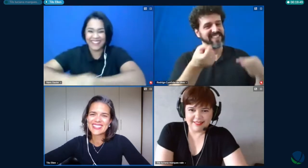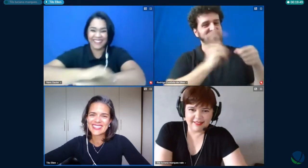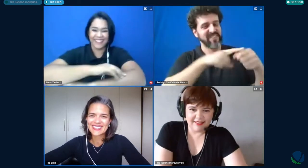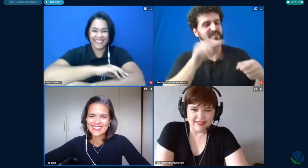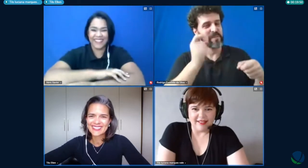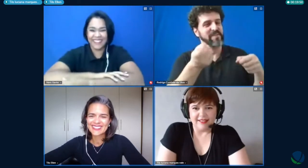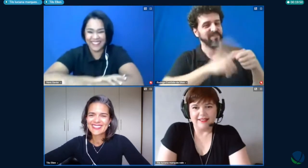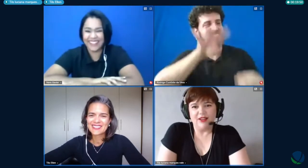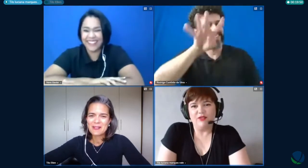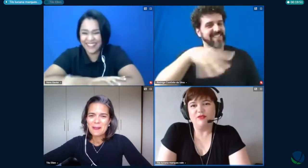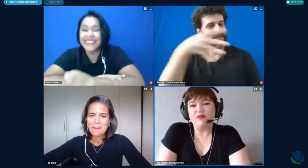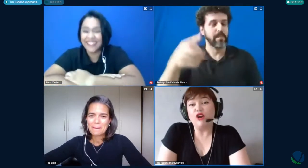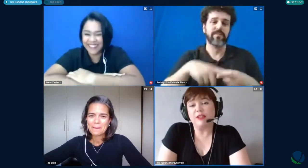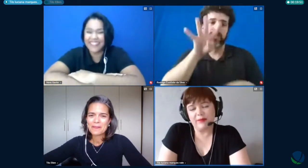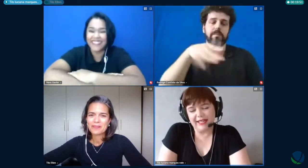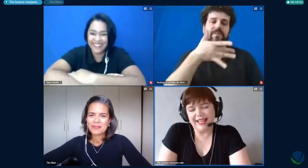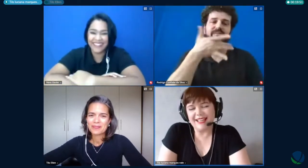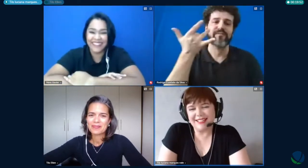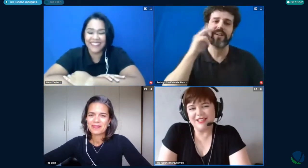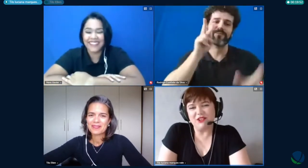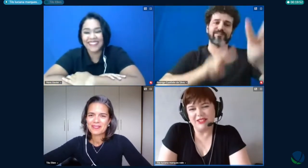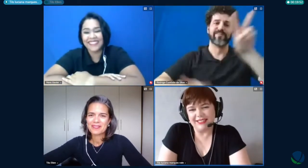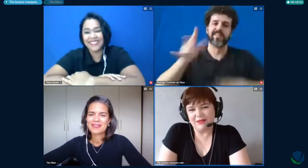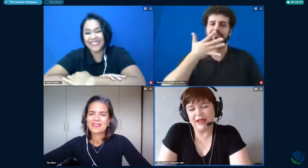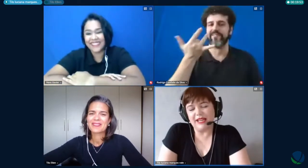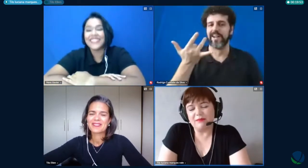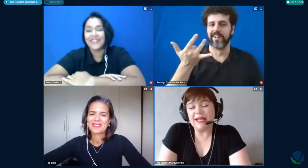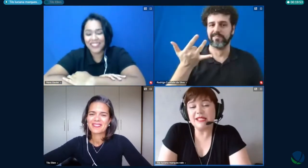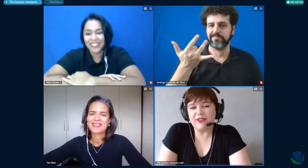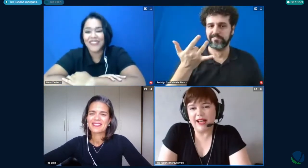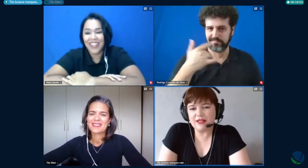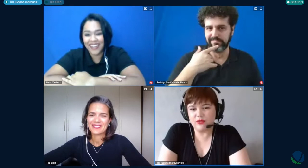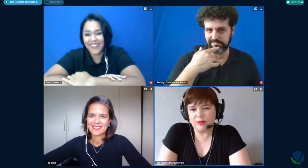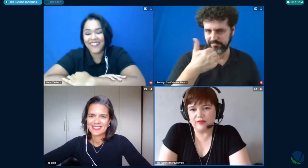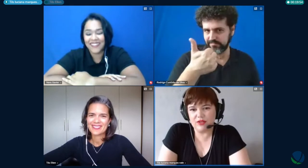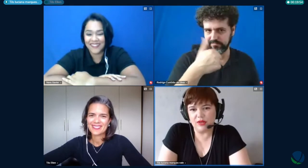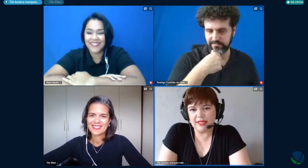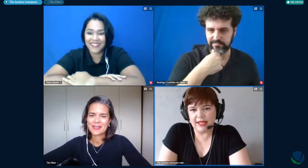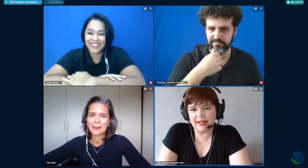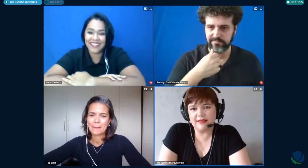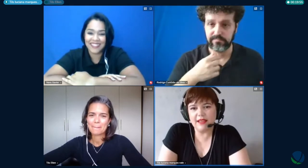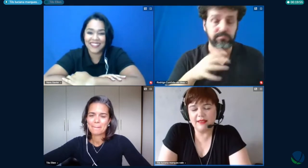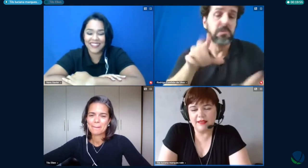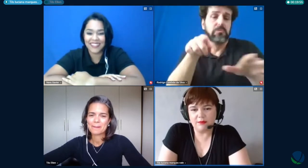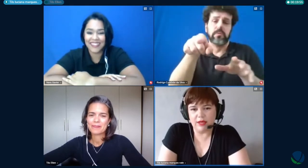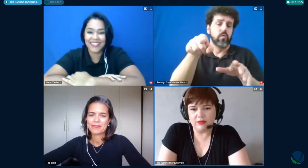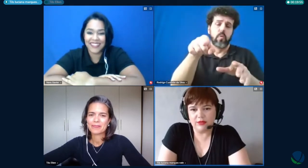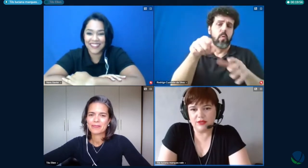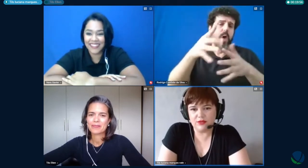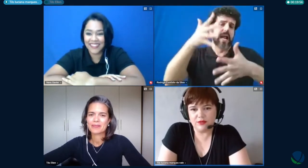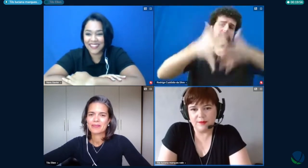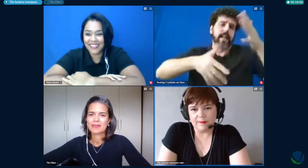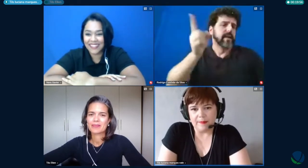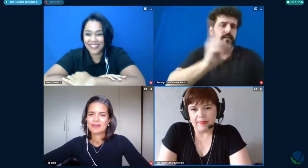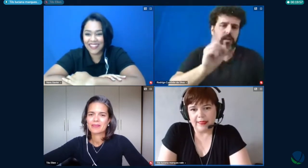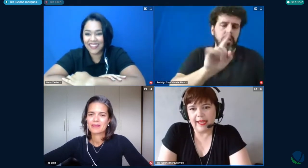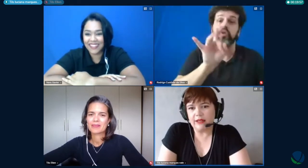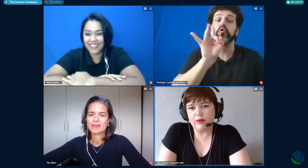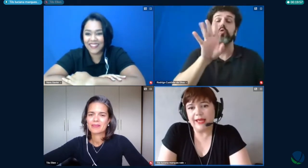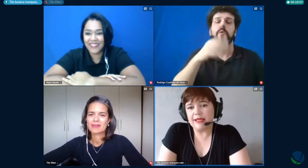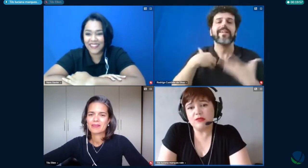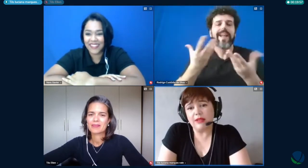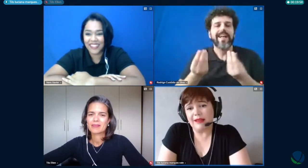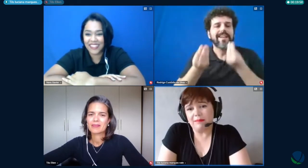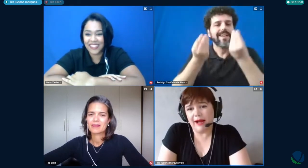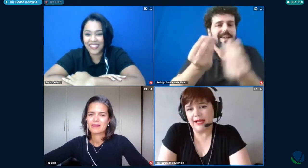texto. Então, volta para a ideia anterior da tabela. É mais fácil para visualizar e entender também no texto. Né?